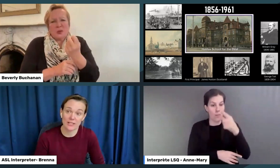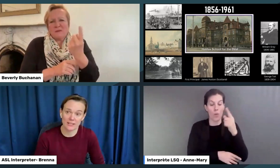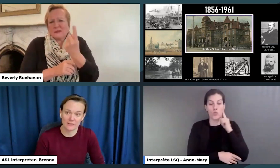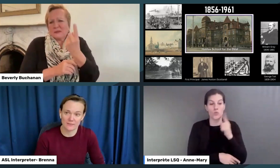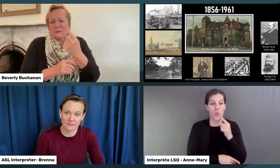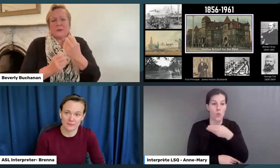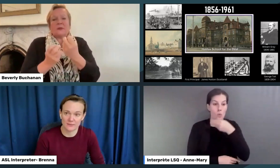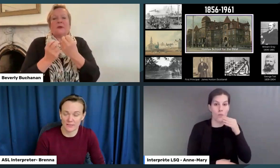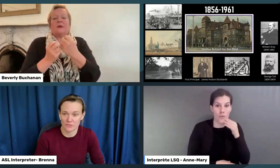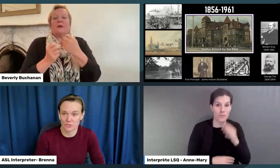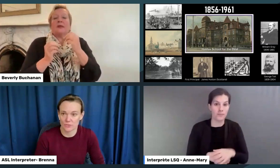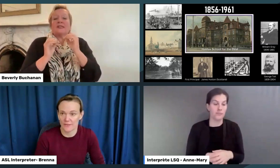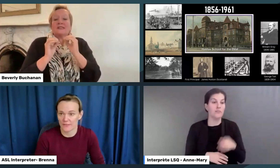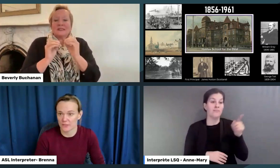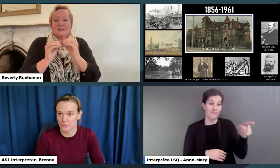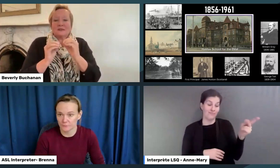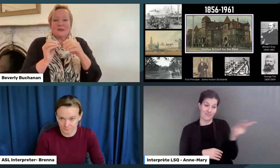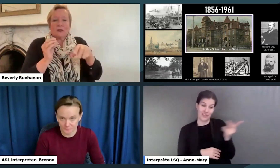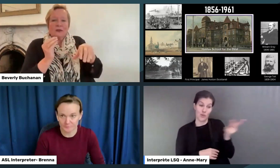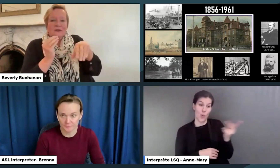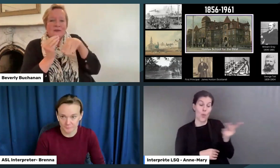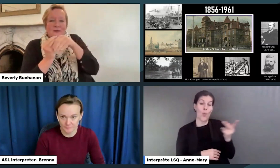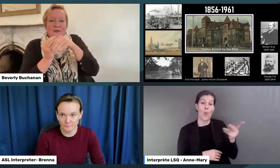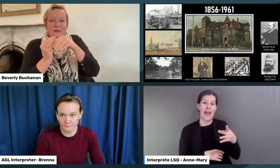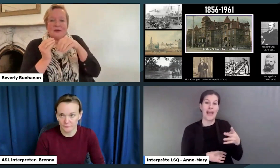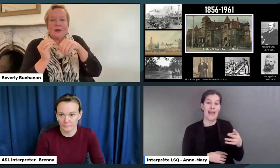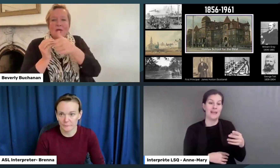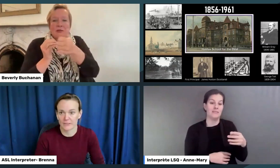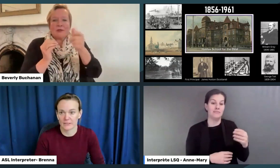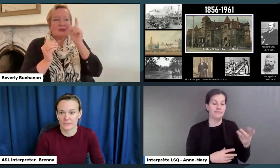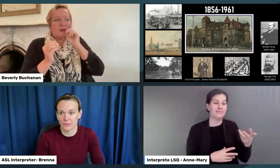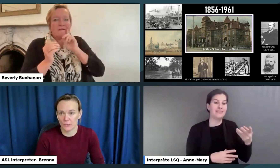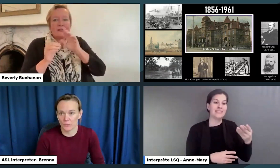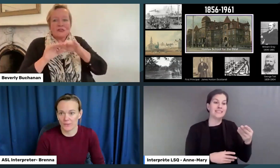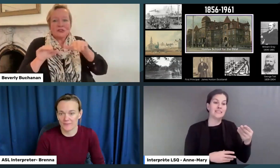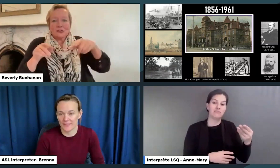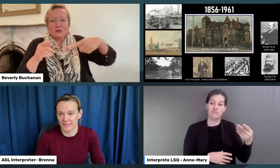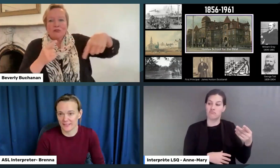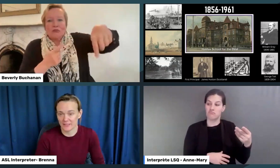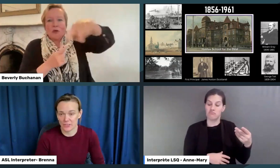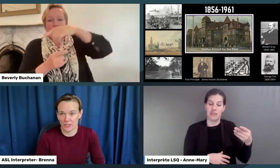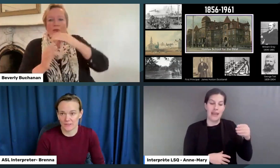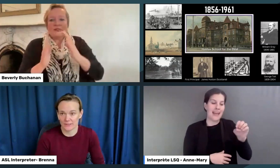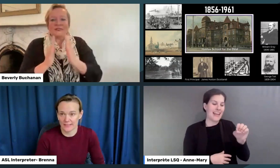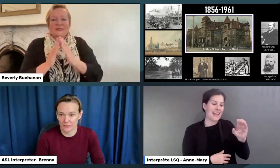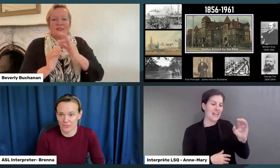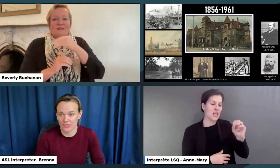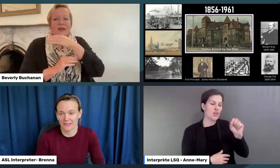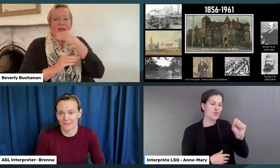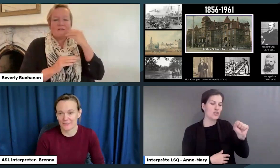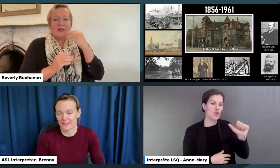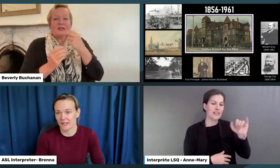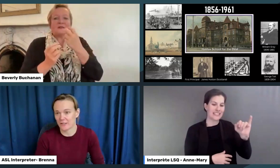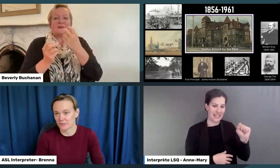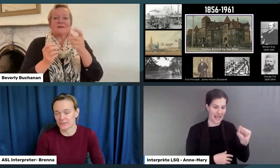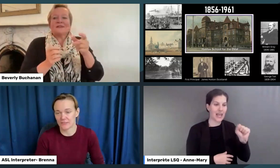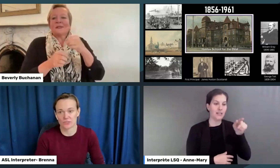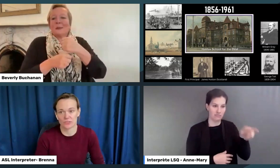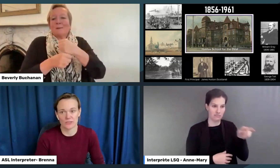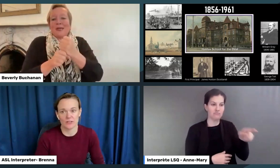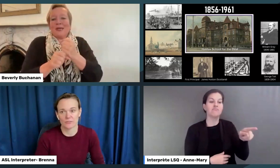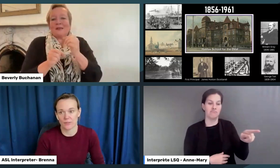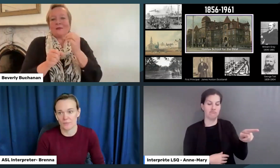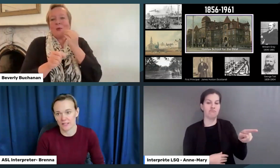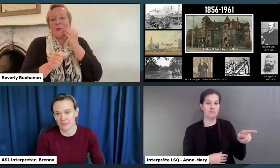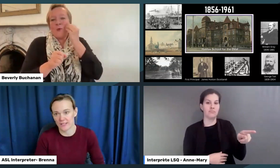étaient sourds aussi. Alors, ils les ont donné la responsabilité d'offrir une éducation pour des enfants